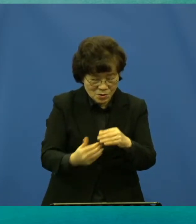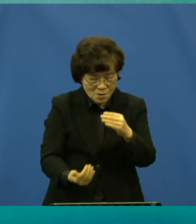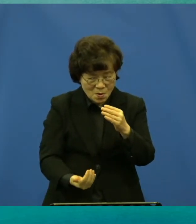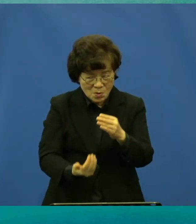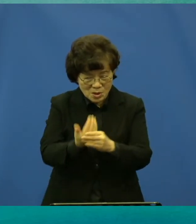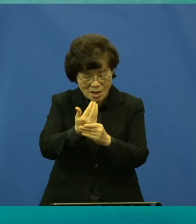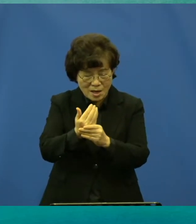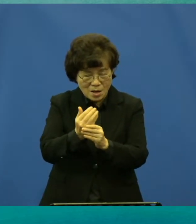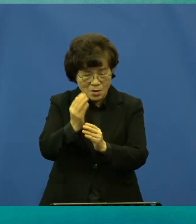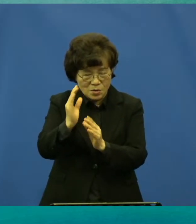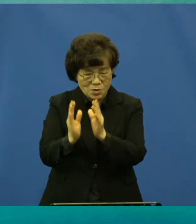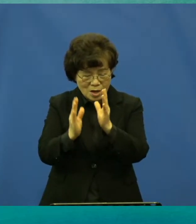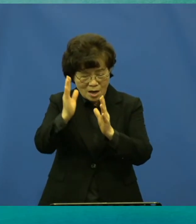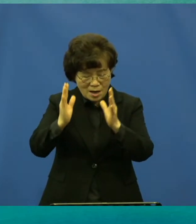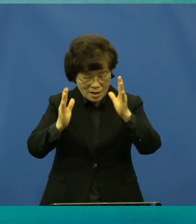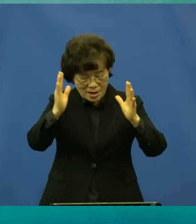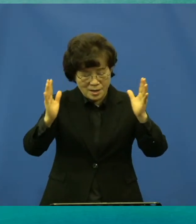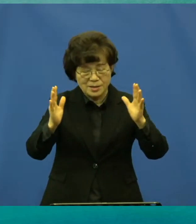하신 거. 하나님이 하신 거.